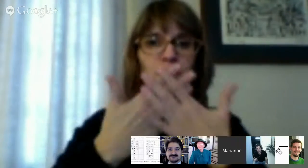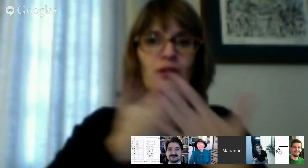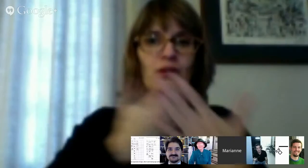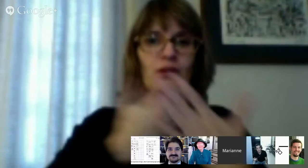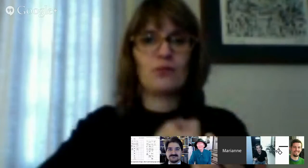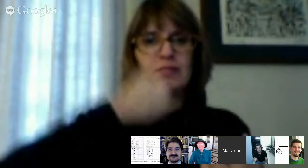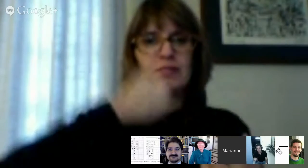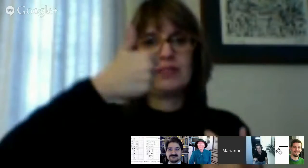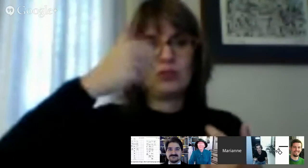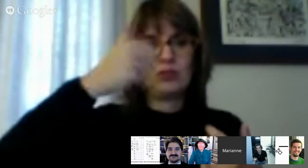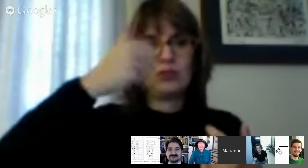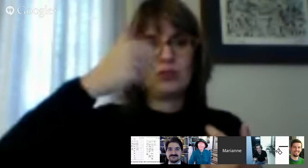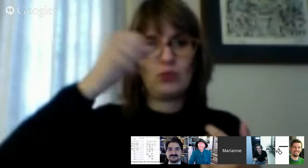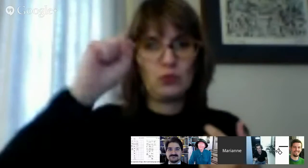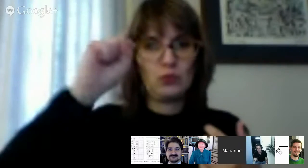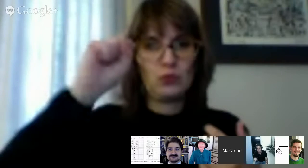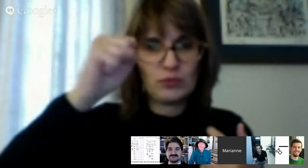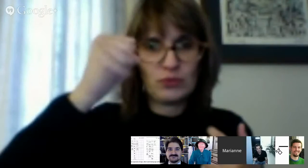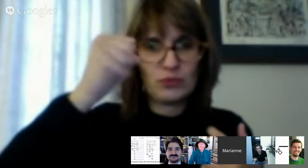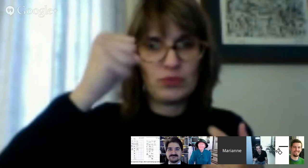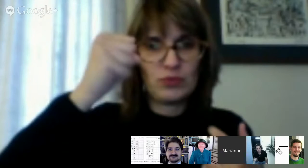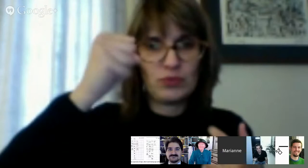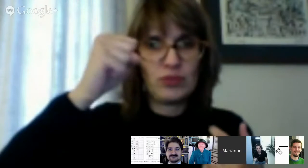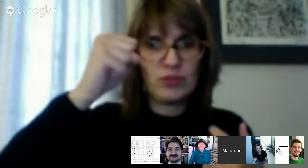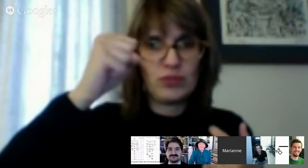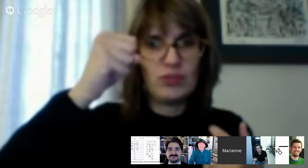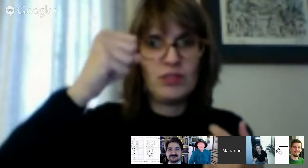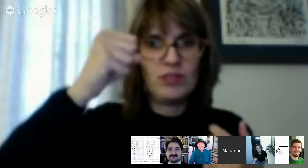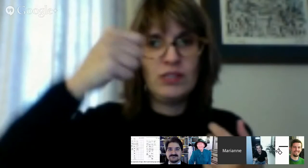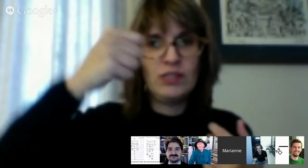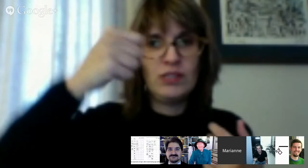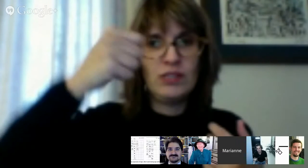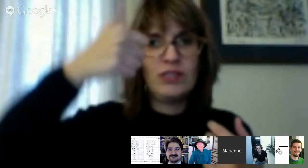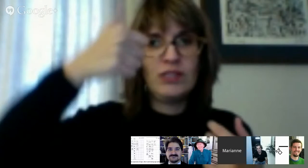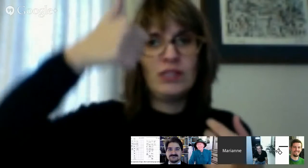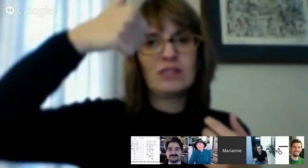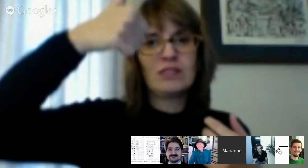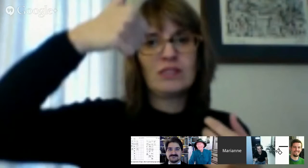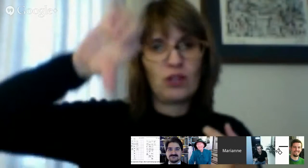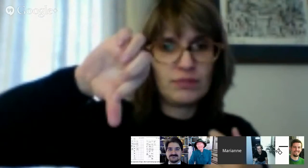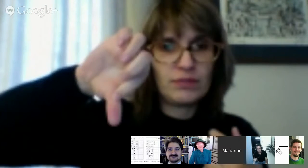diretamente a escrita em si.